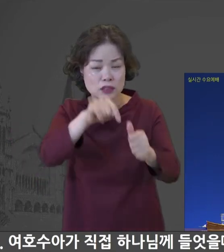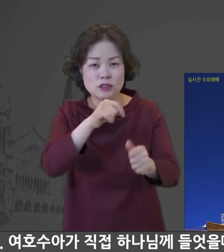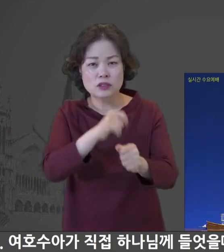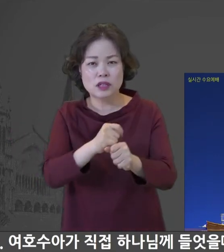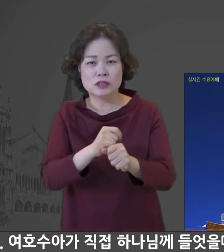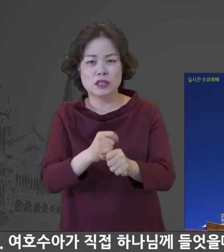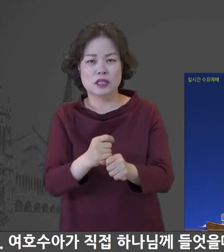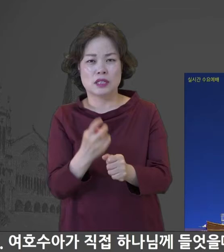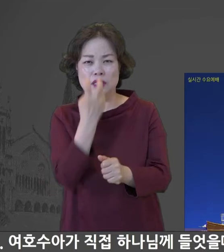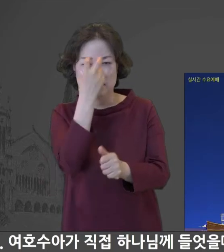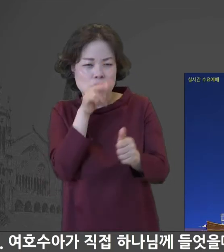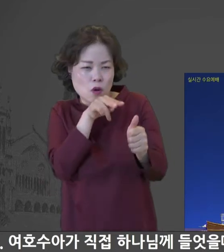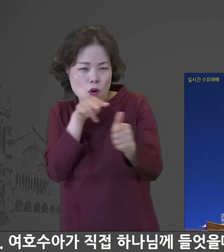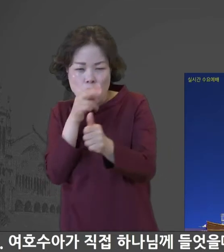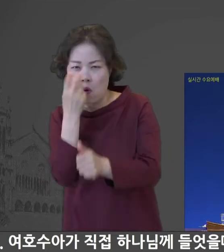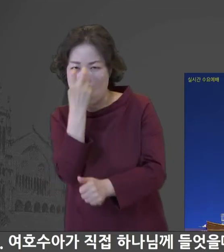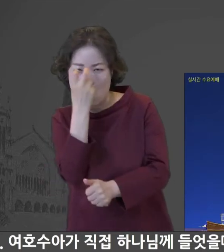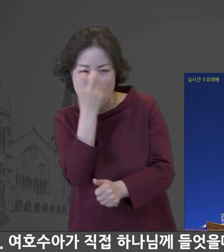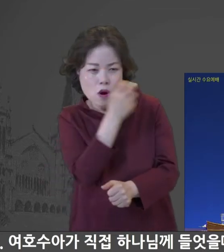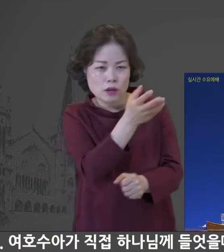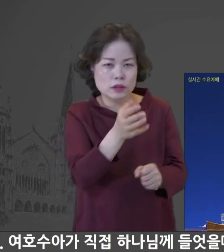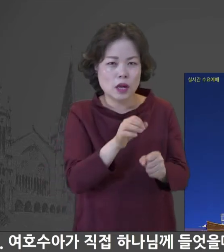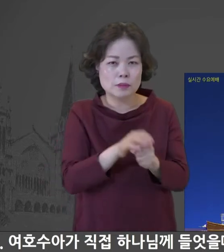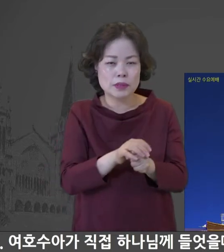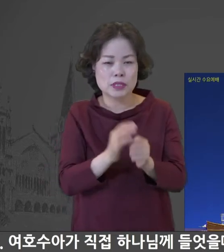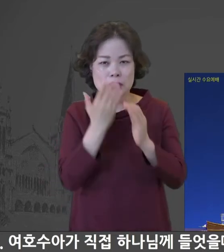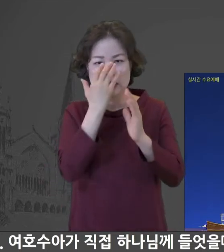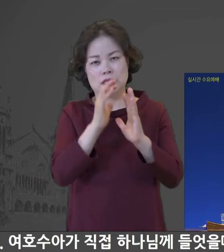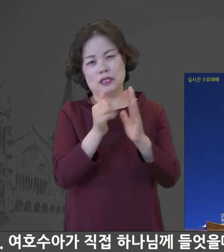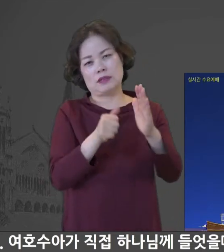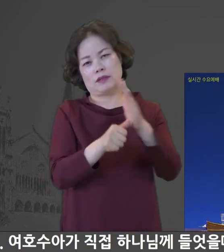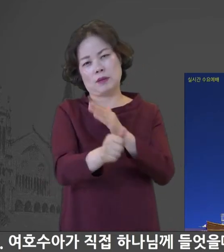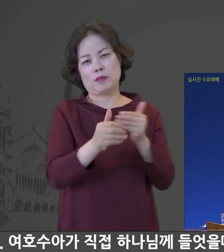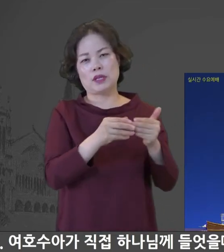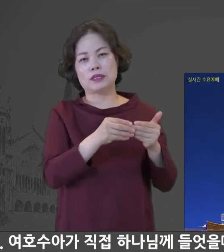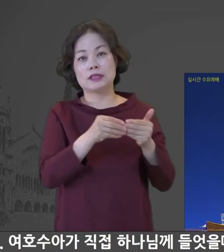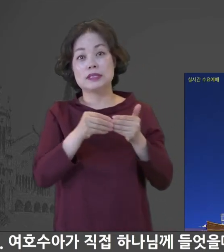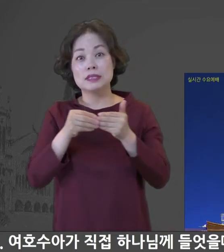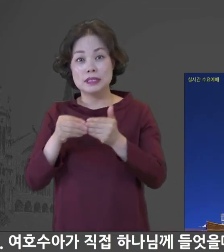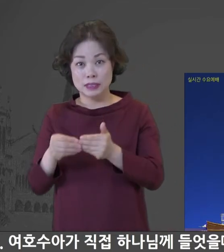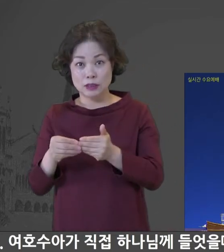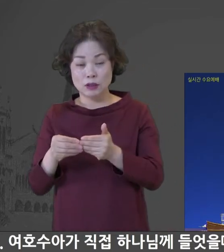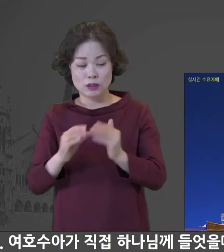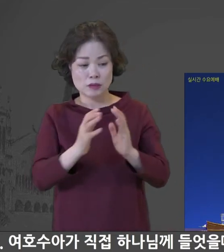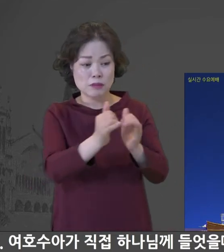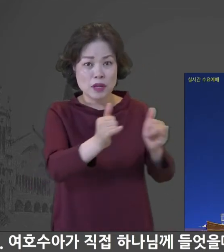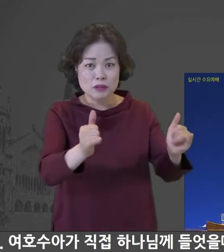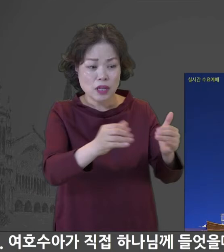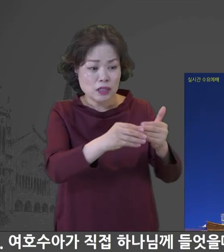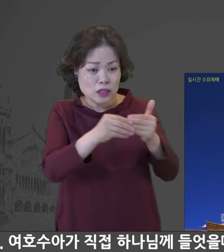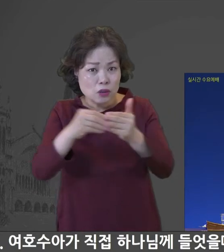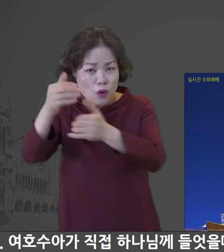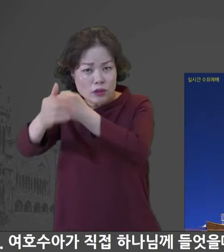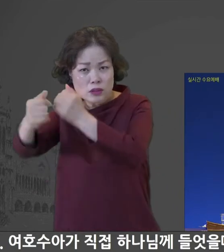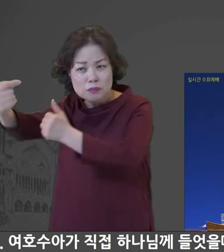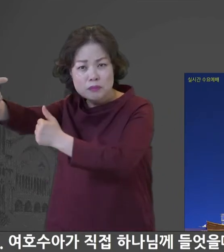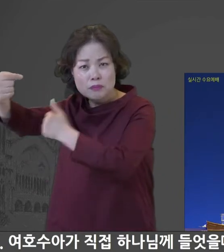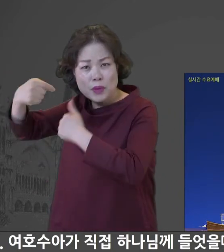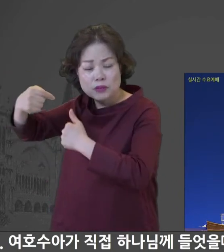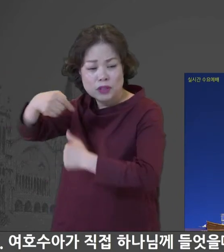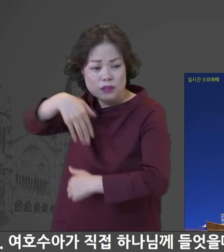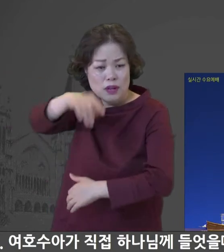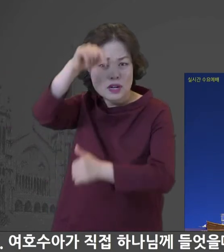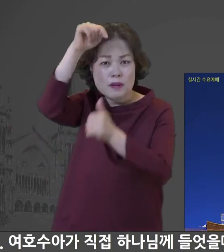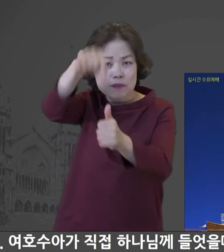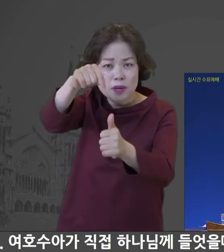정탐꾼이었지만 지금은 이스라엘 전체를 대표하는 리더가 되었습니다. 이 백성들을 데리고 하나님이 명령하신